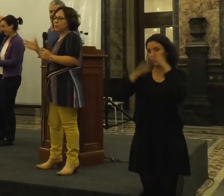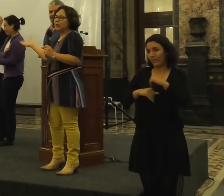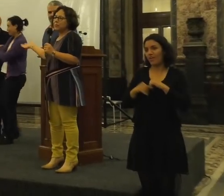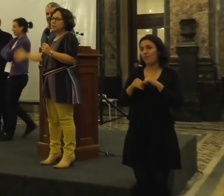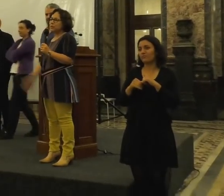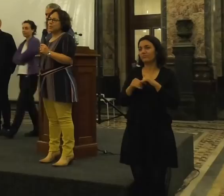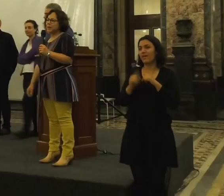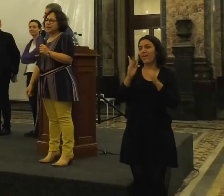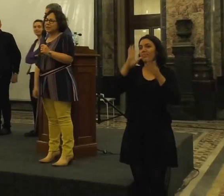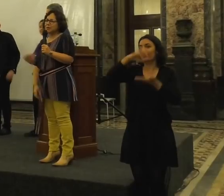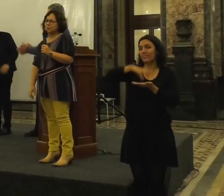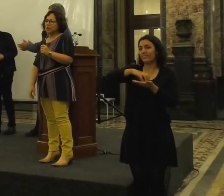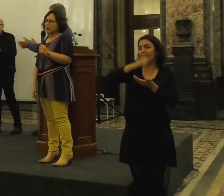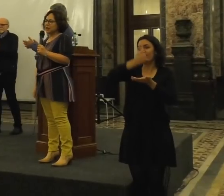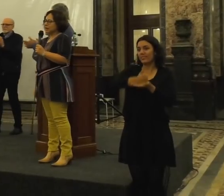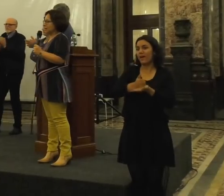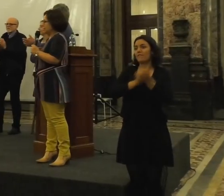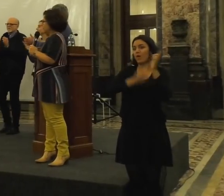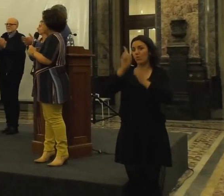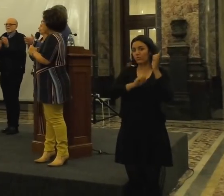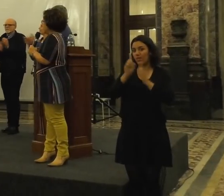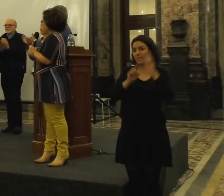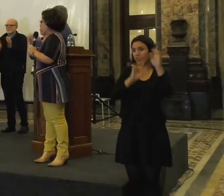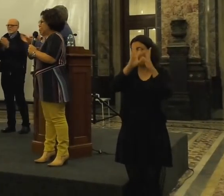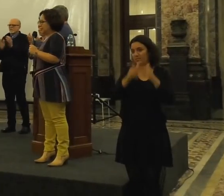que bueno, un aplauso también para ellas porque